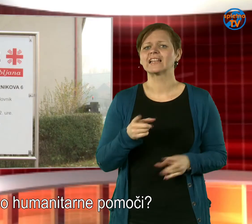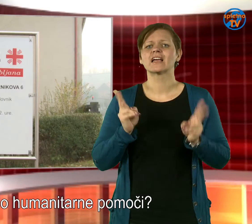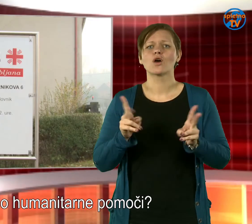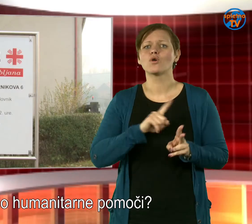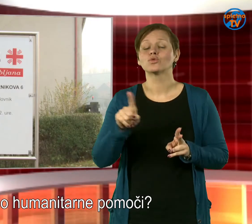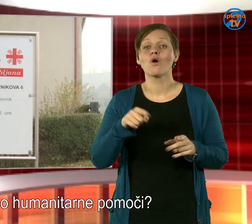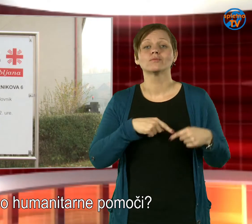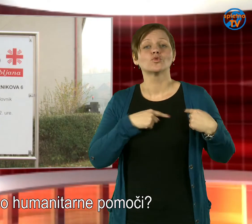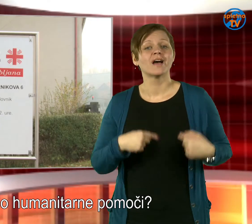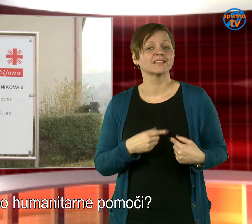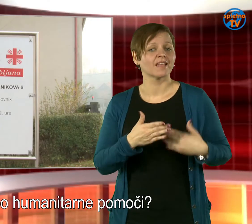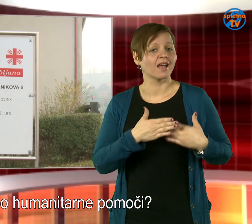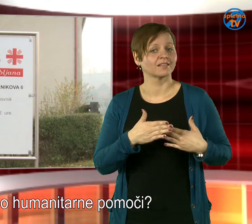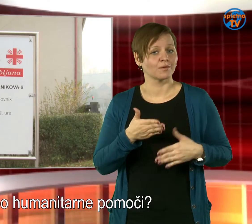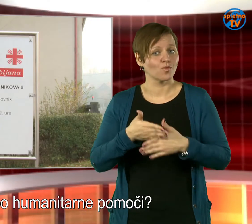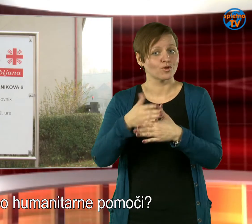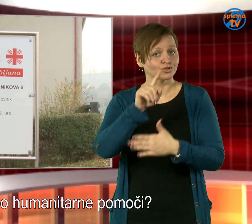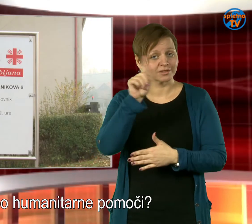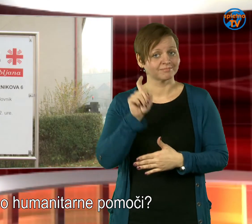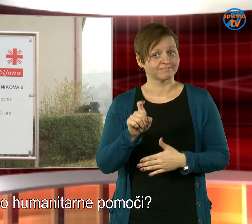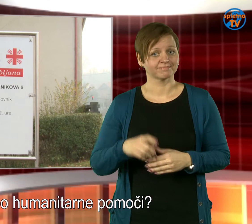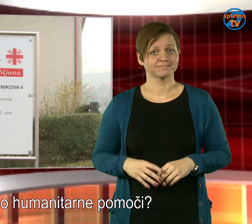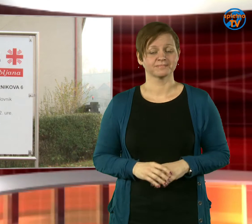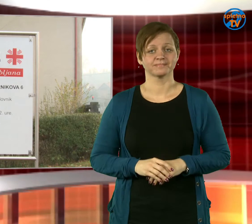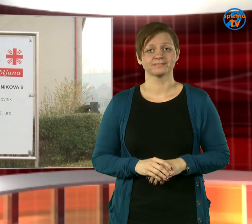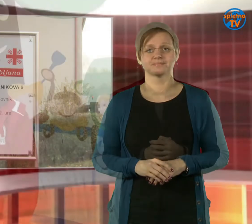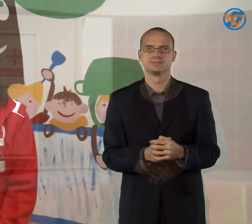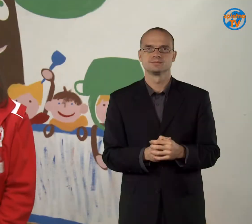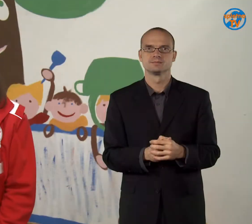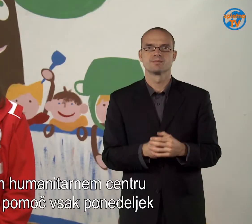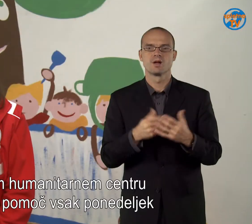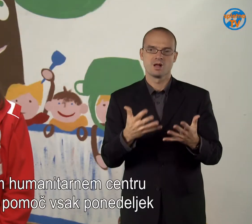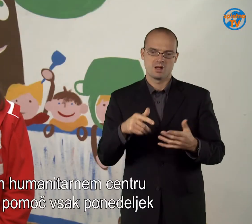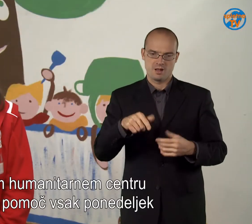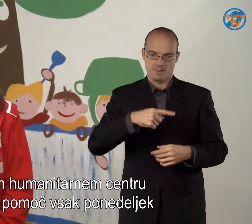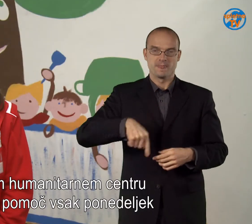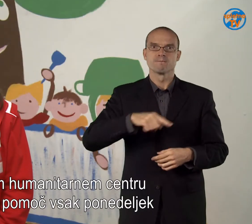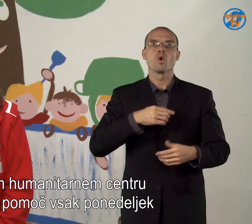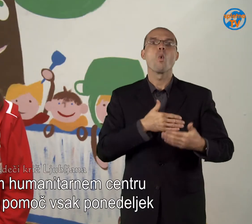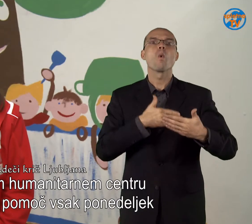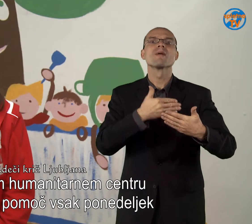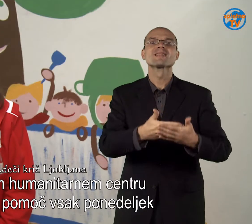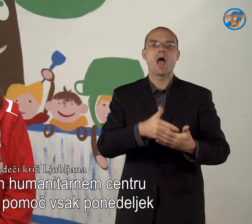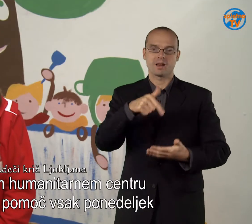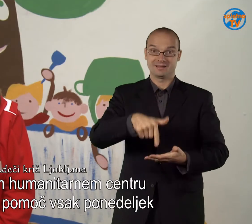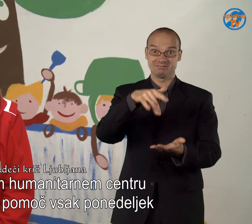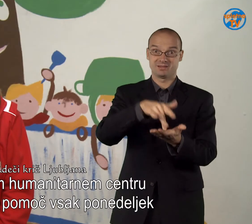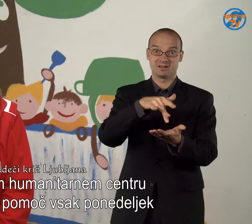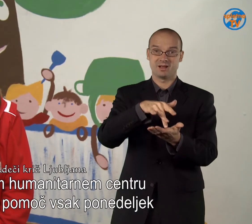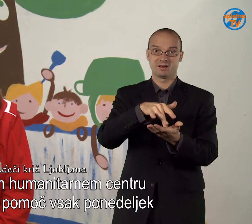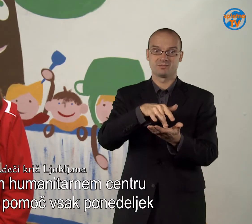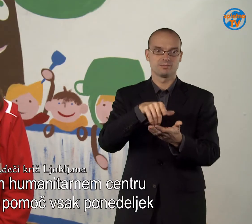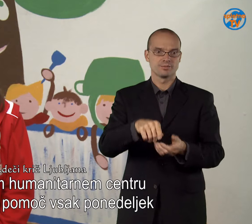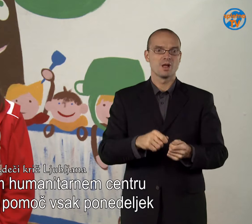In kako do humanitarne pomoči? V našem humanitarnem centru